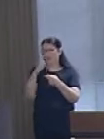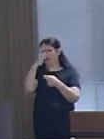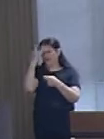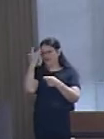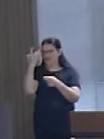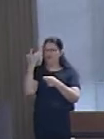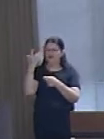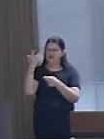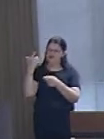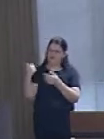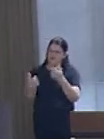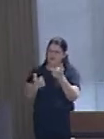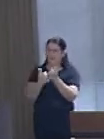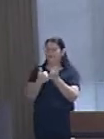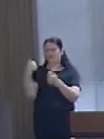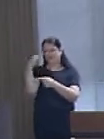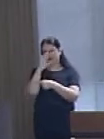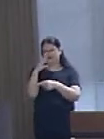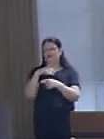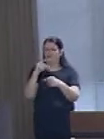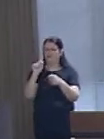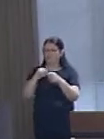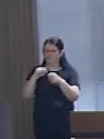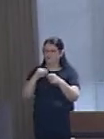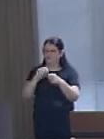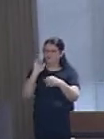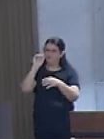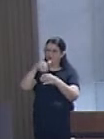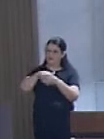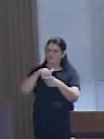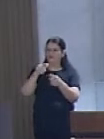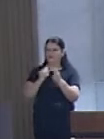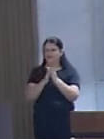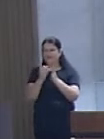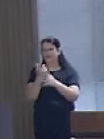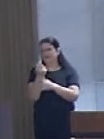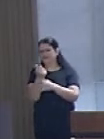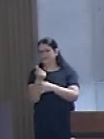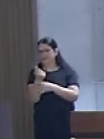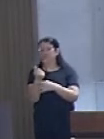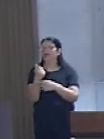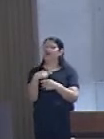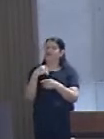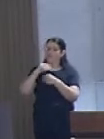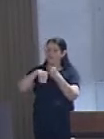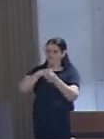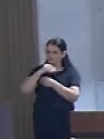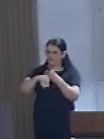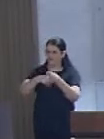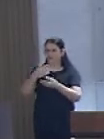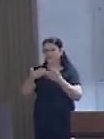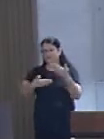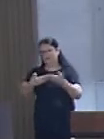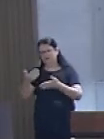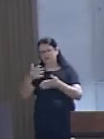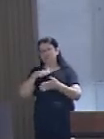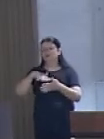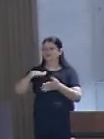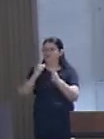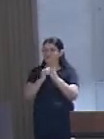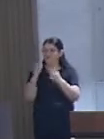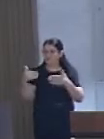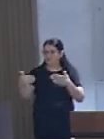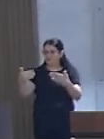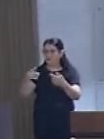reformas de tirar direitos e de mexer nos servidores públicos de uma forma geral, de tirar ministérios,